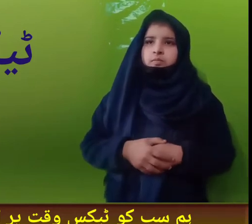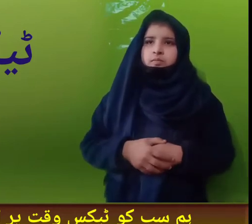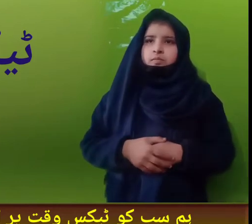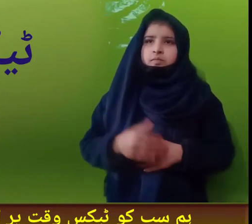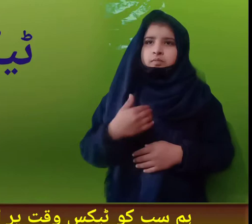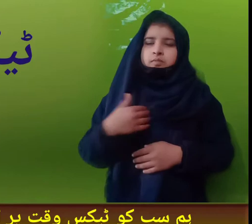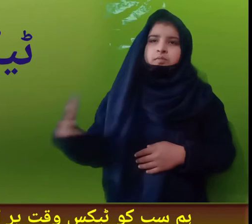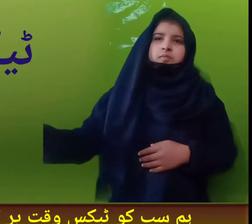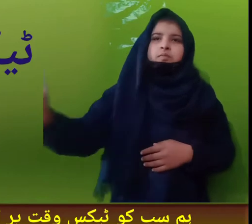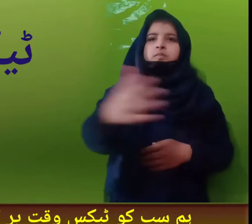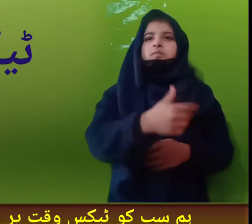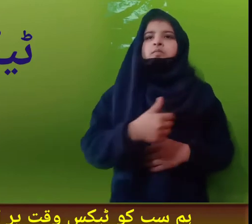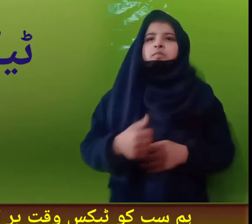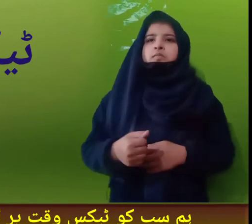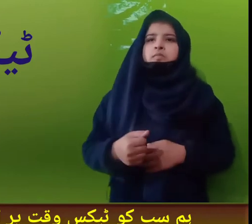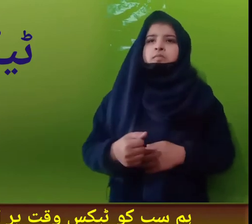हम सब को